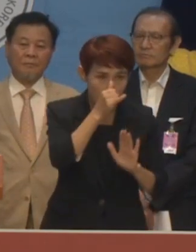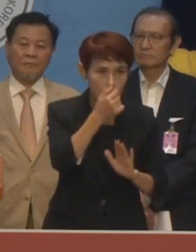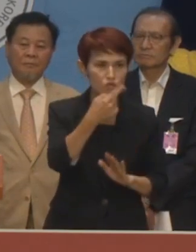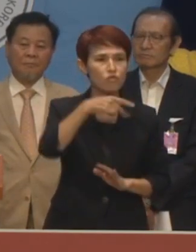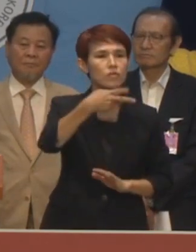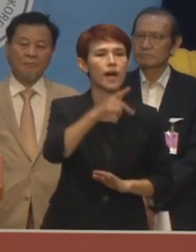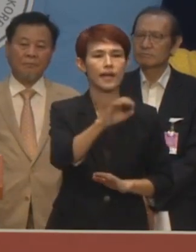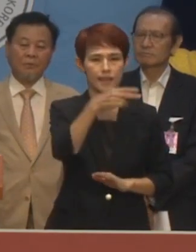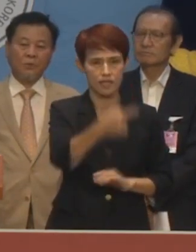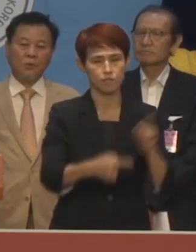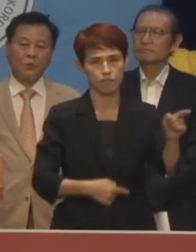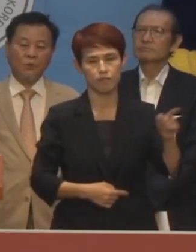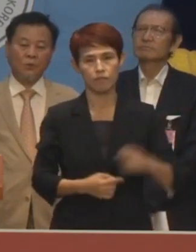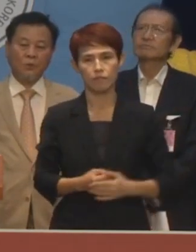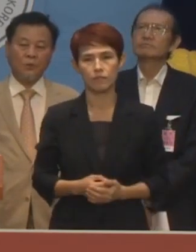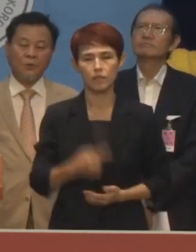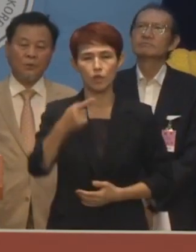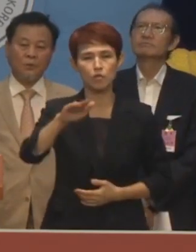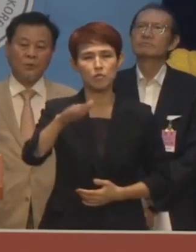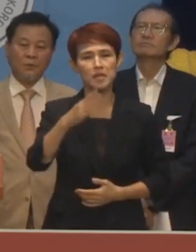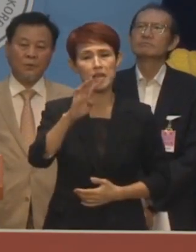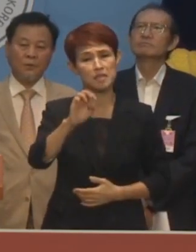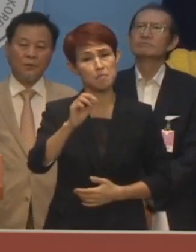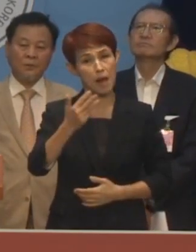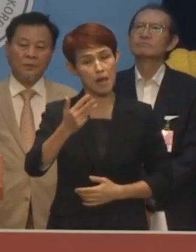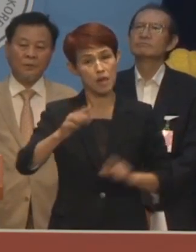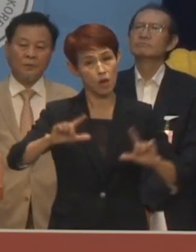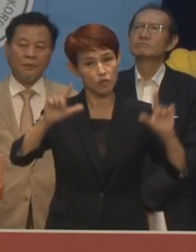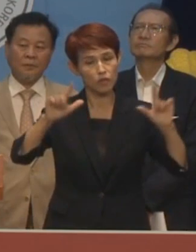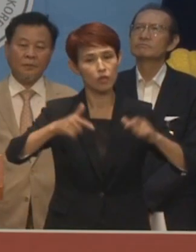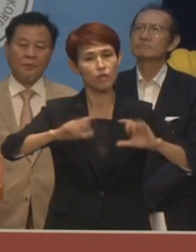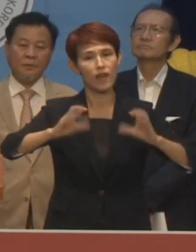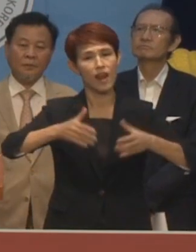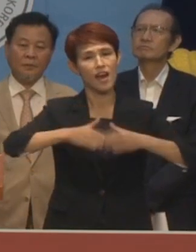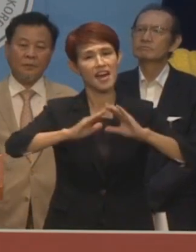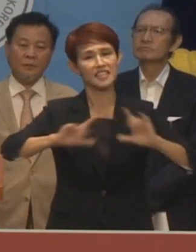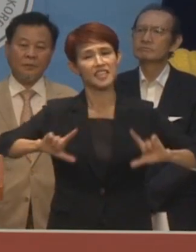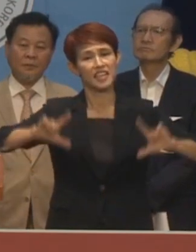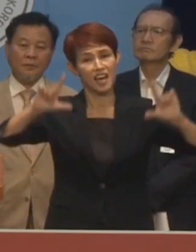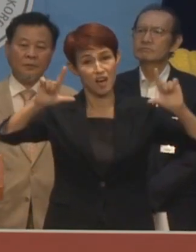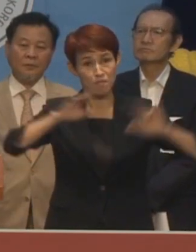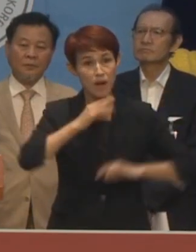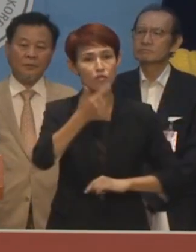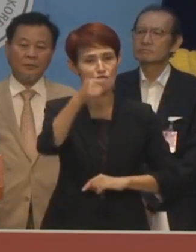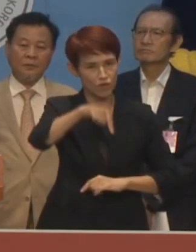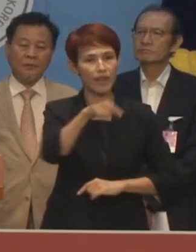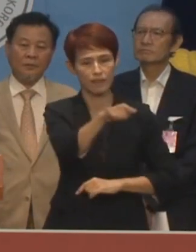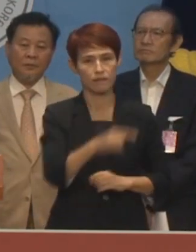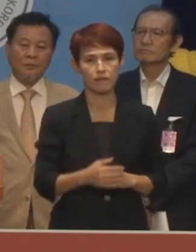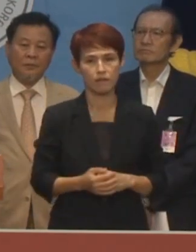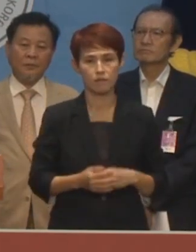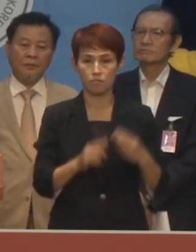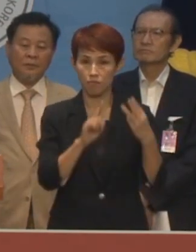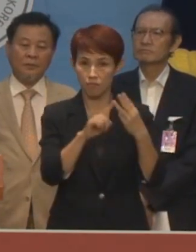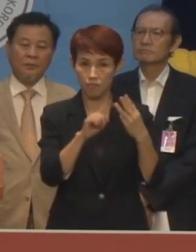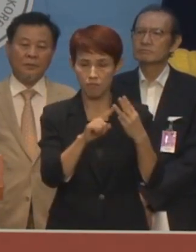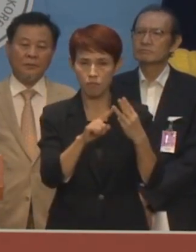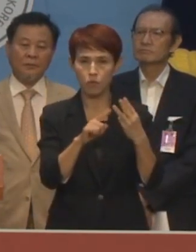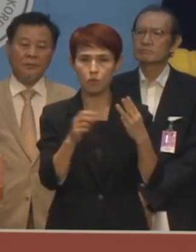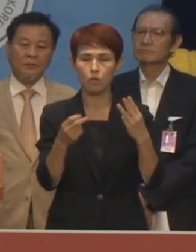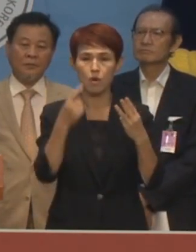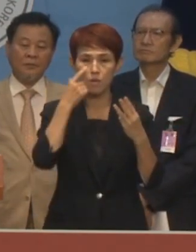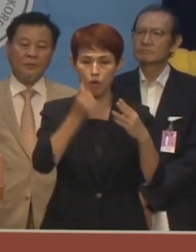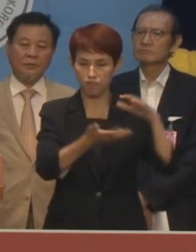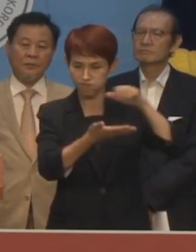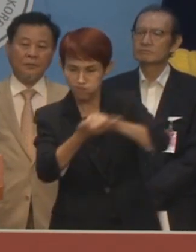둘째, 1948년을 건국절이라고 주장하는 자나 단체는 뉴라이트입니다. 셋째, 일제강점기